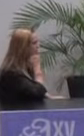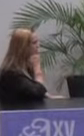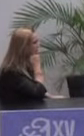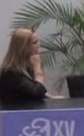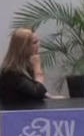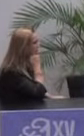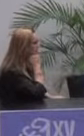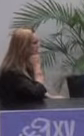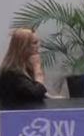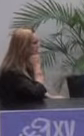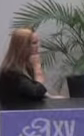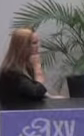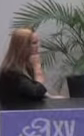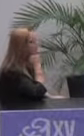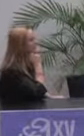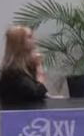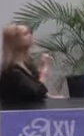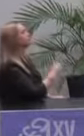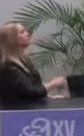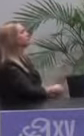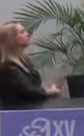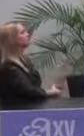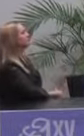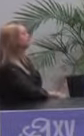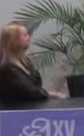a coisa vai para frente.